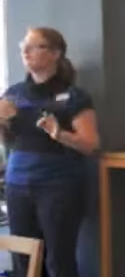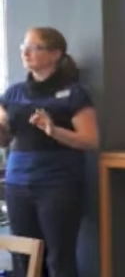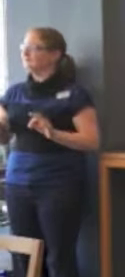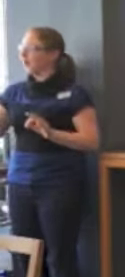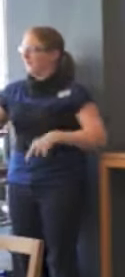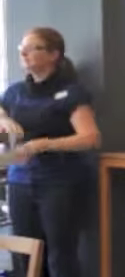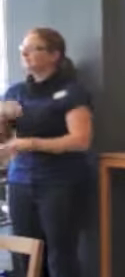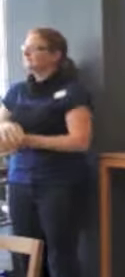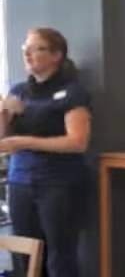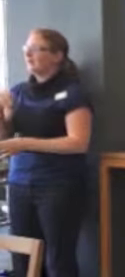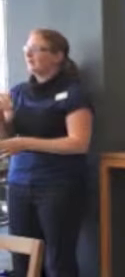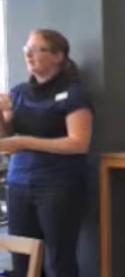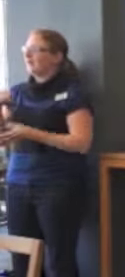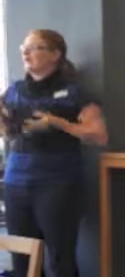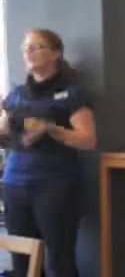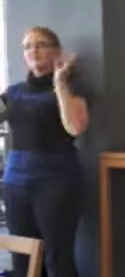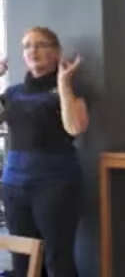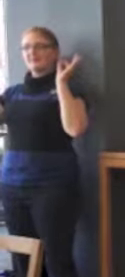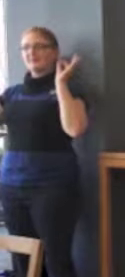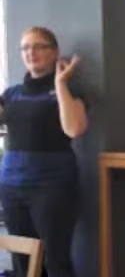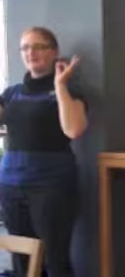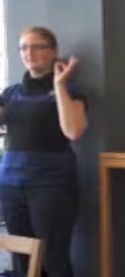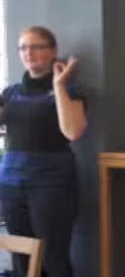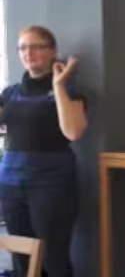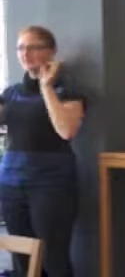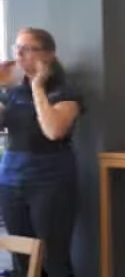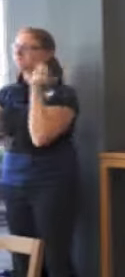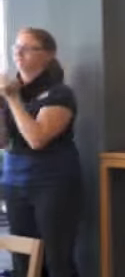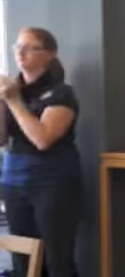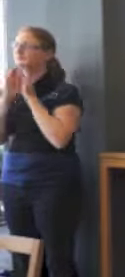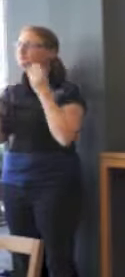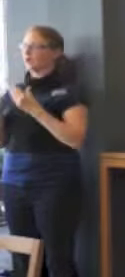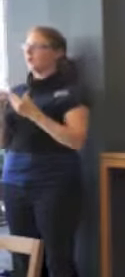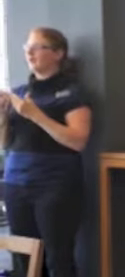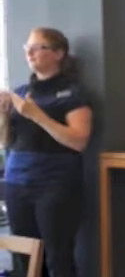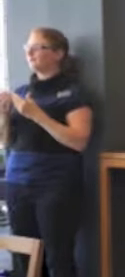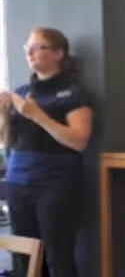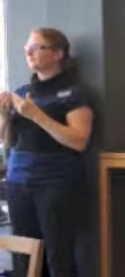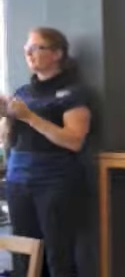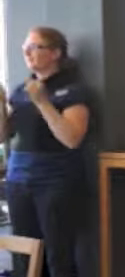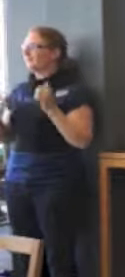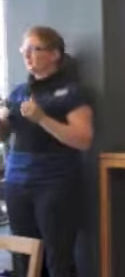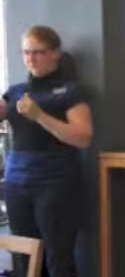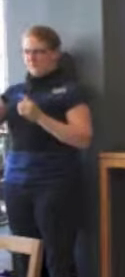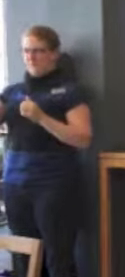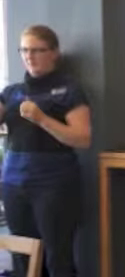vana i Sverige av att offentliga omhändertar det sociala. Men när vi nu befinner oss på